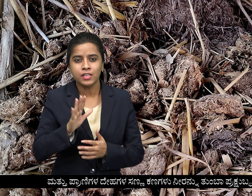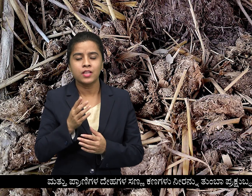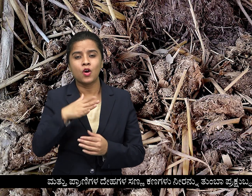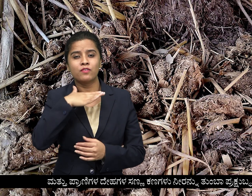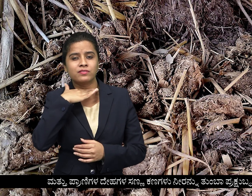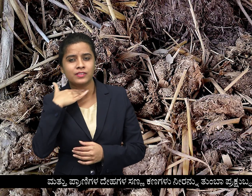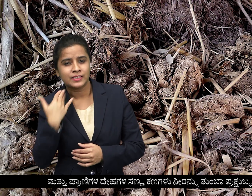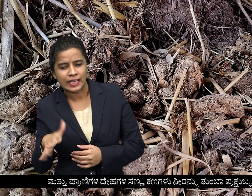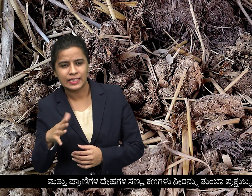ಪ್ರಕ್ಷುಬ್ಧಗೊಳಿಸುತ್ತದೆ.